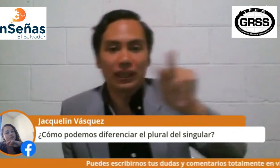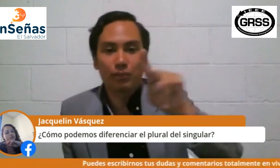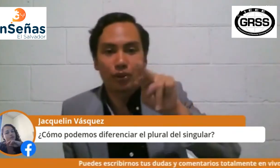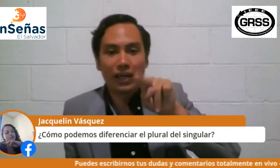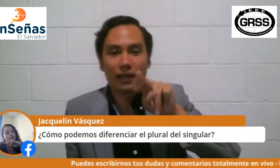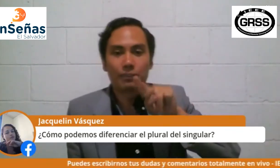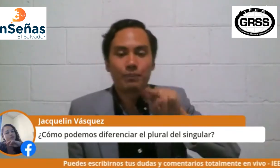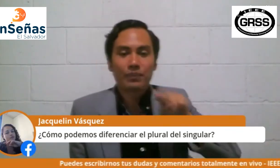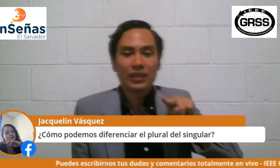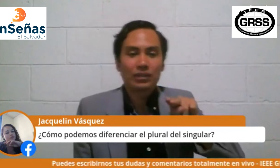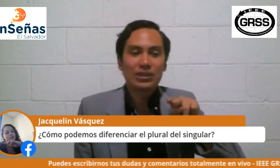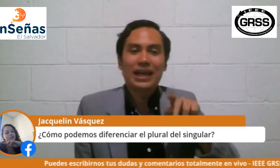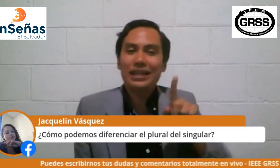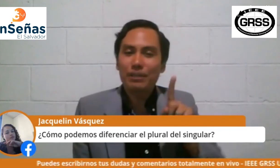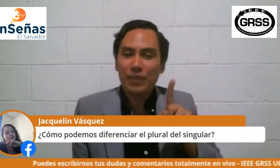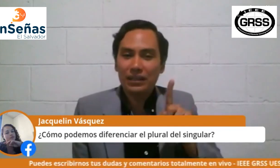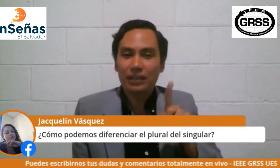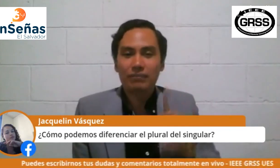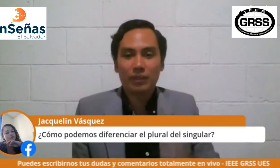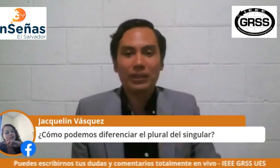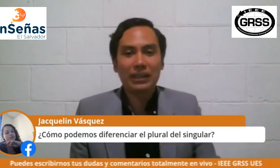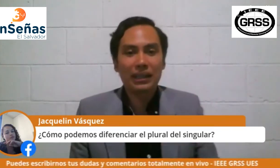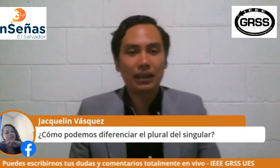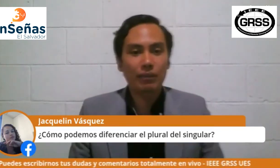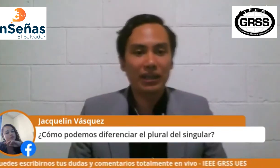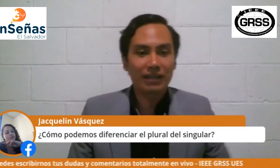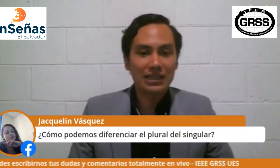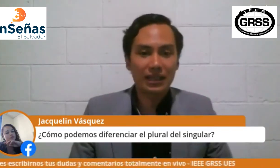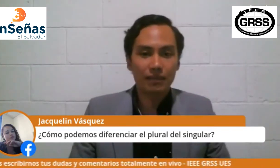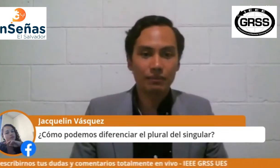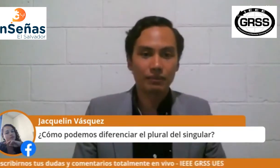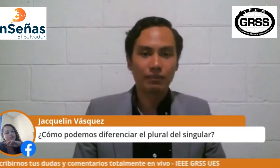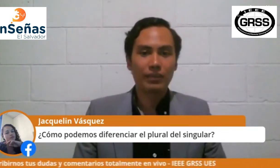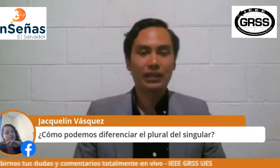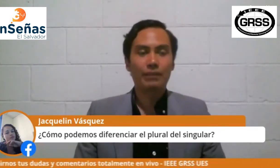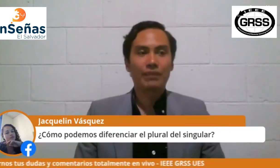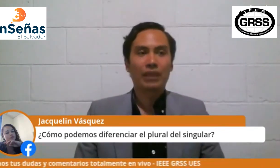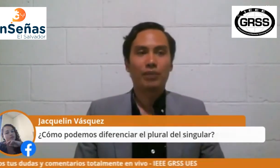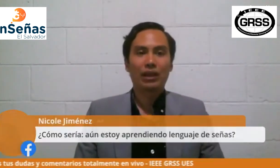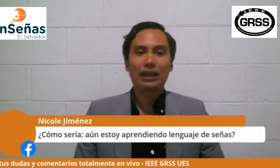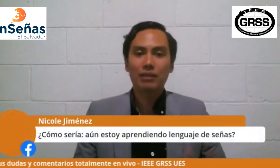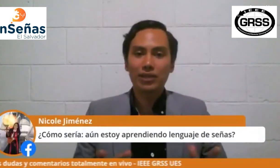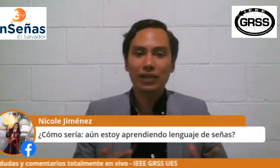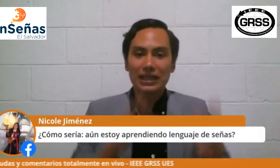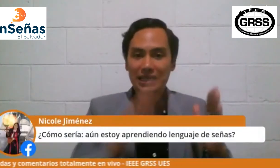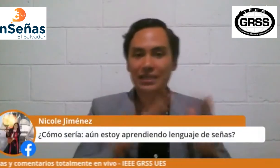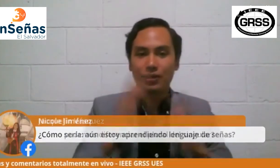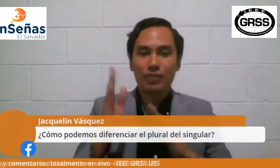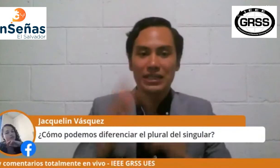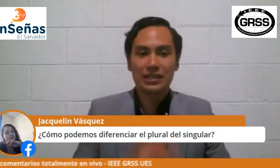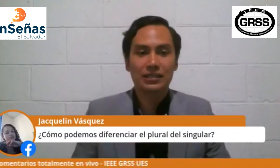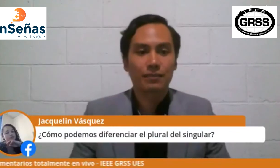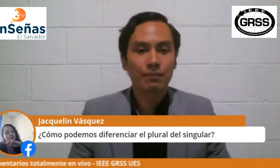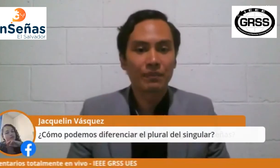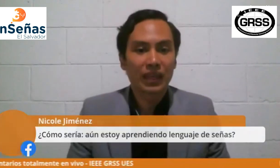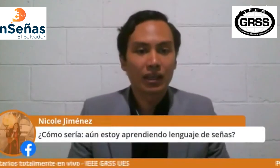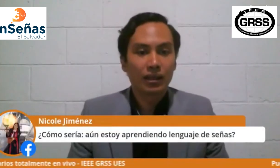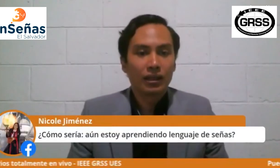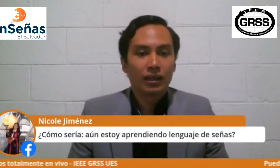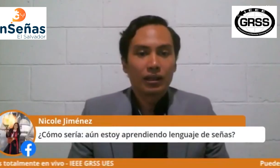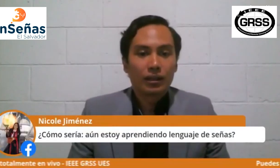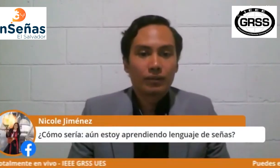amigos, el plural. Entonces ahí depende qué palabra sea, pero la gran mayoría se hace dos veces.